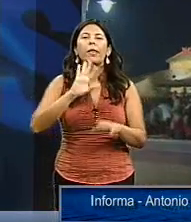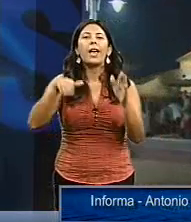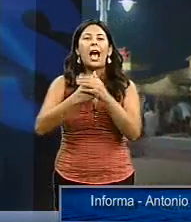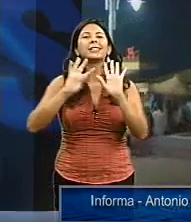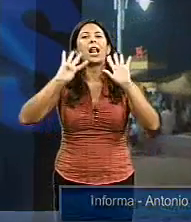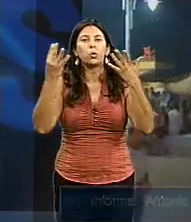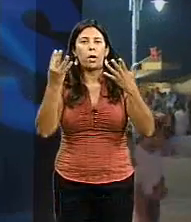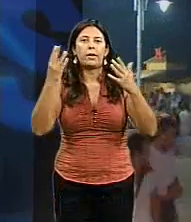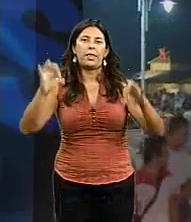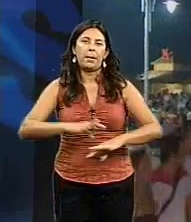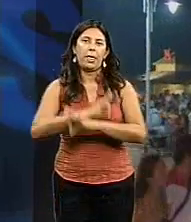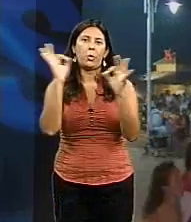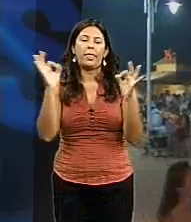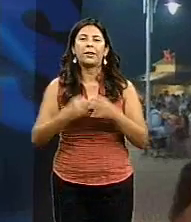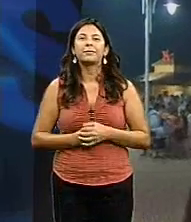las 9.